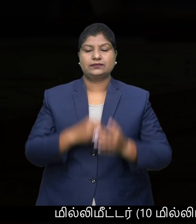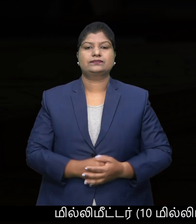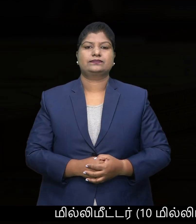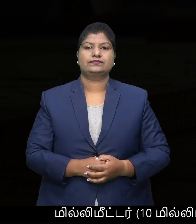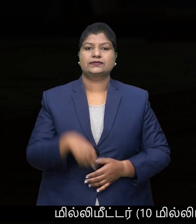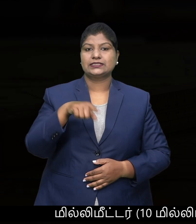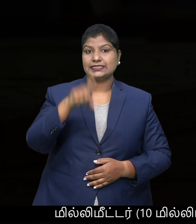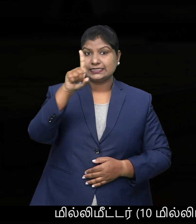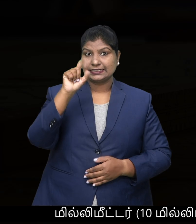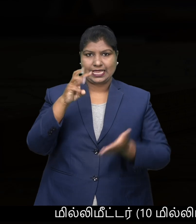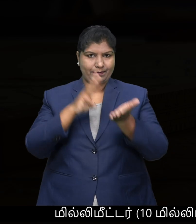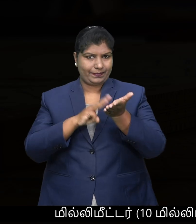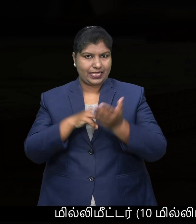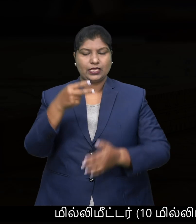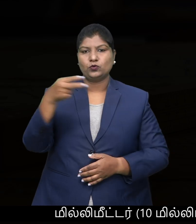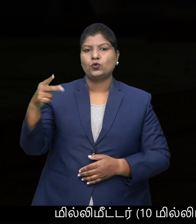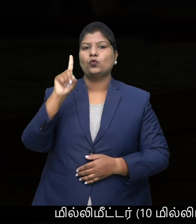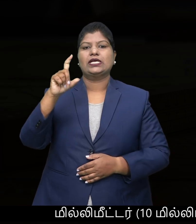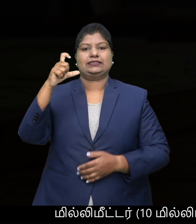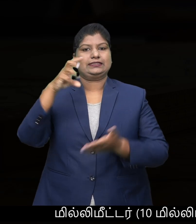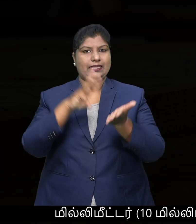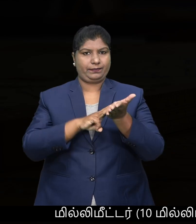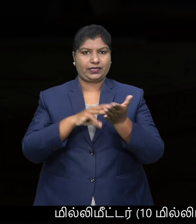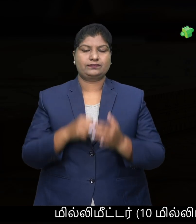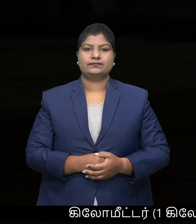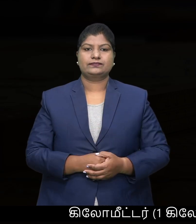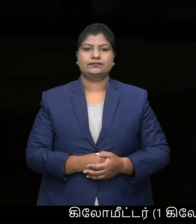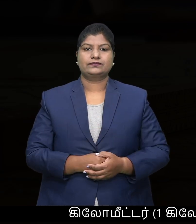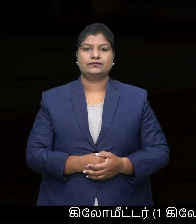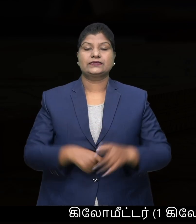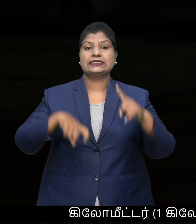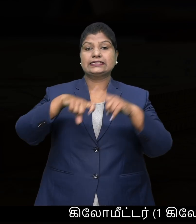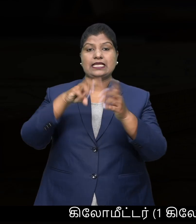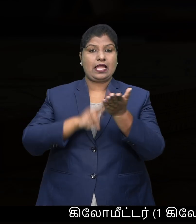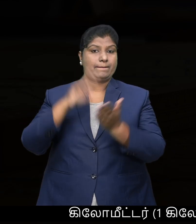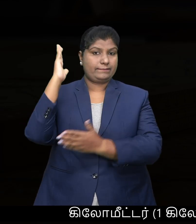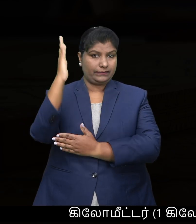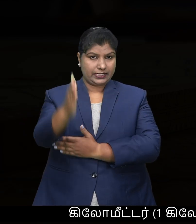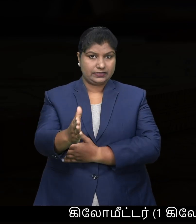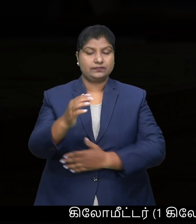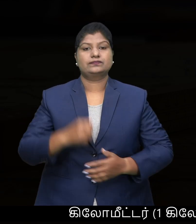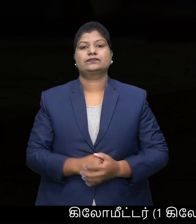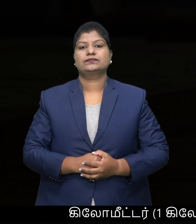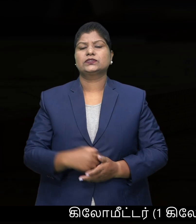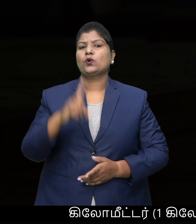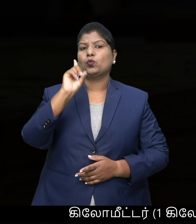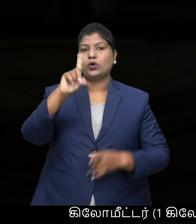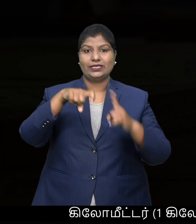10 மில்லிமீட்டர் ஈடு 1 சென்டிமீட்டர். கிலோமீட்டர், அதாவது 1